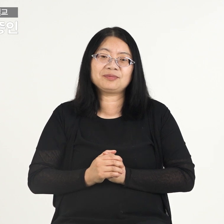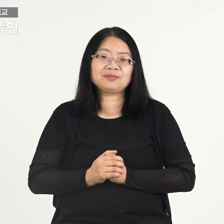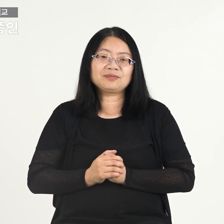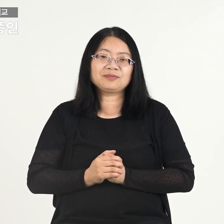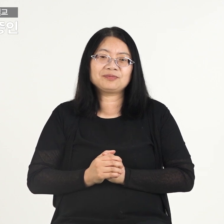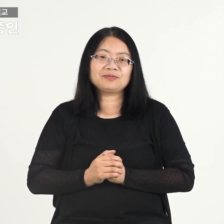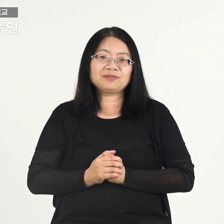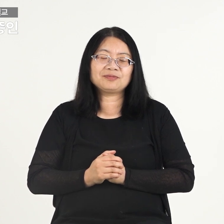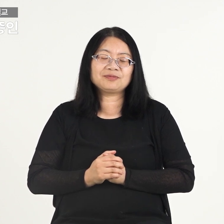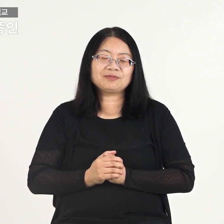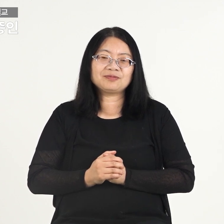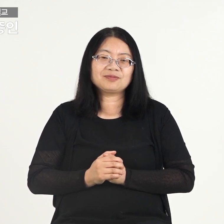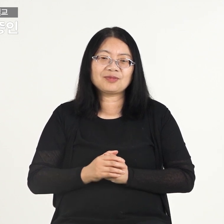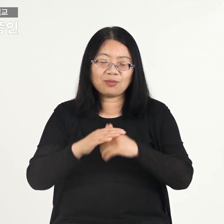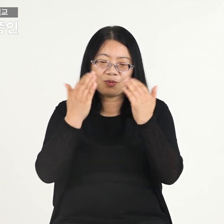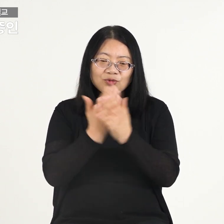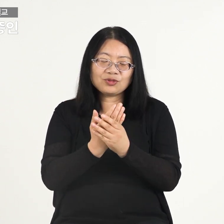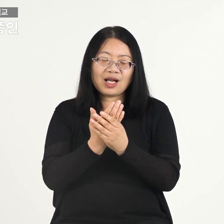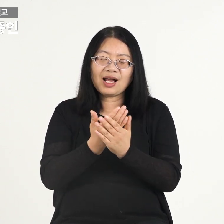내어주고